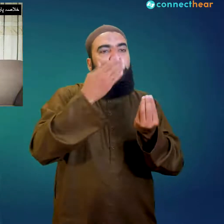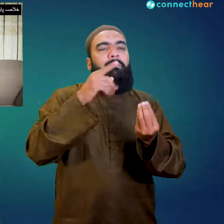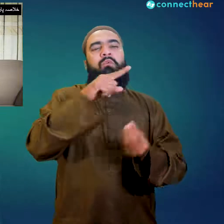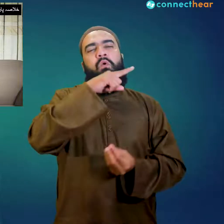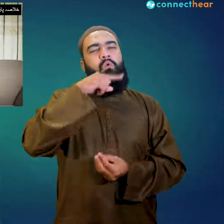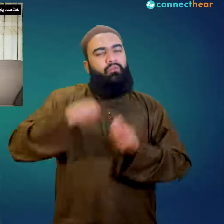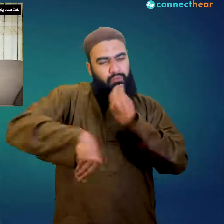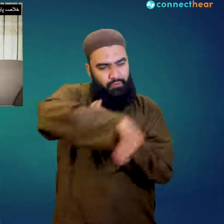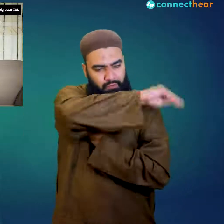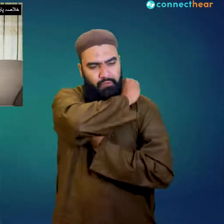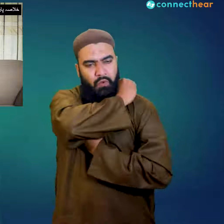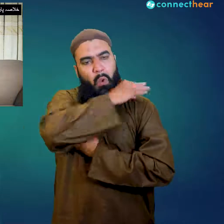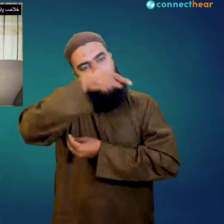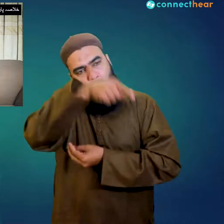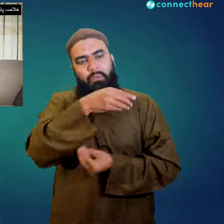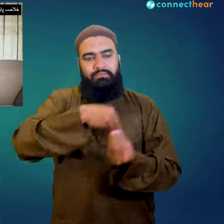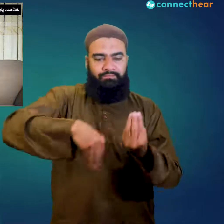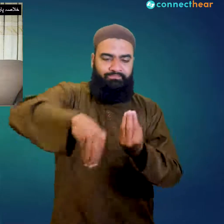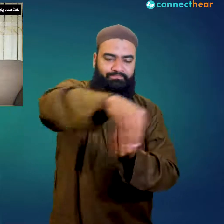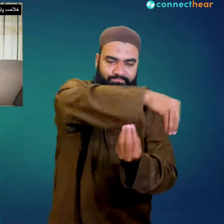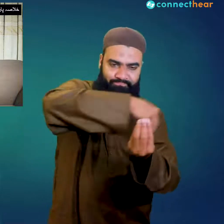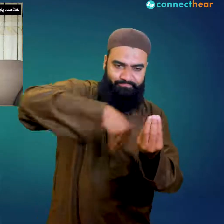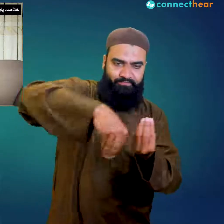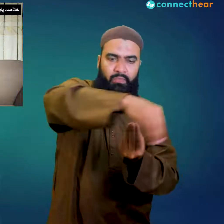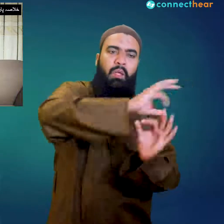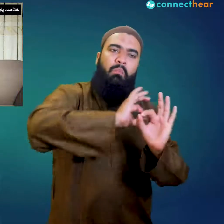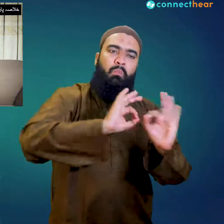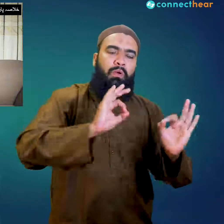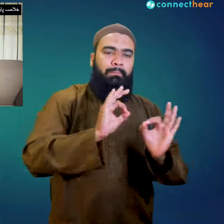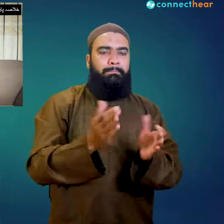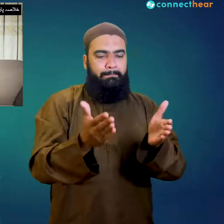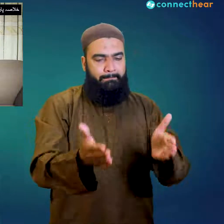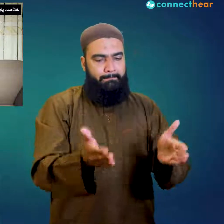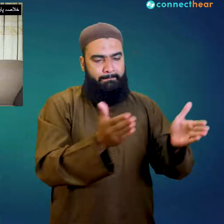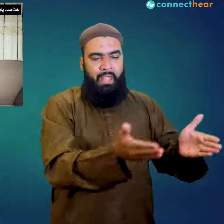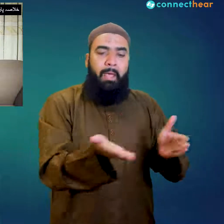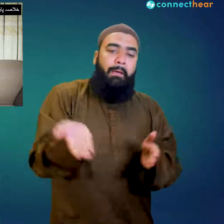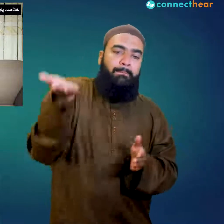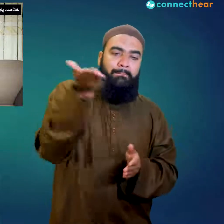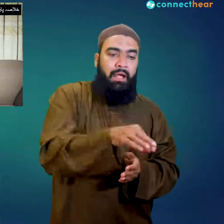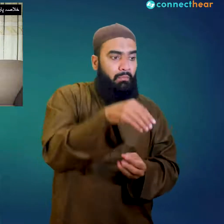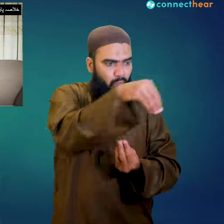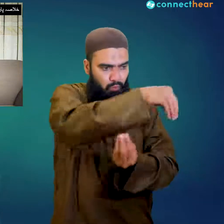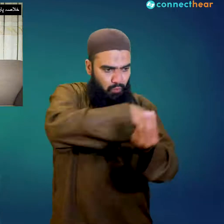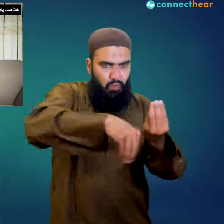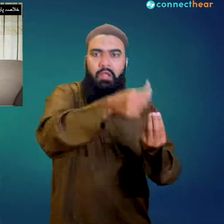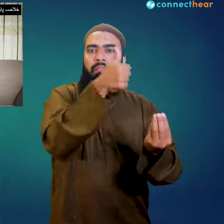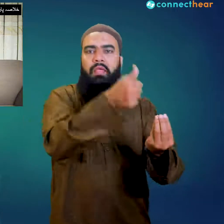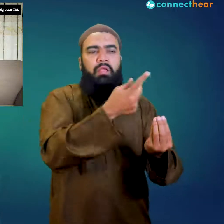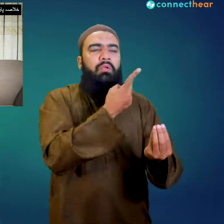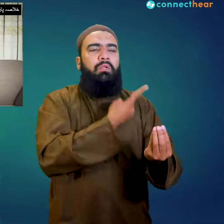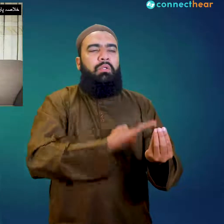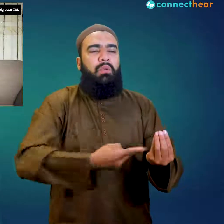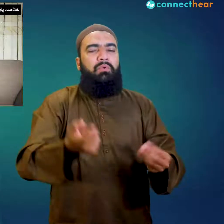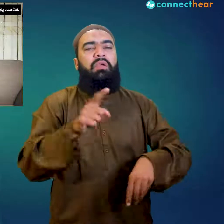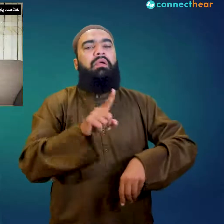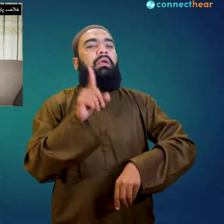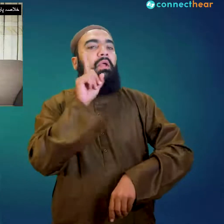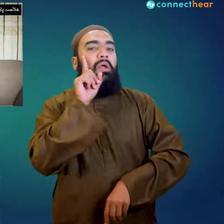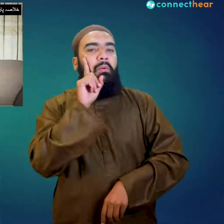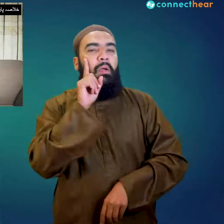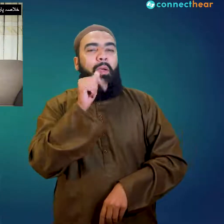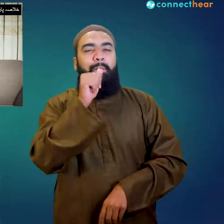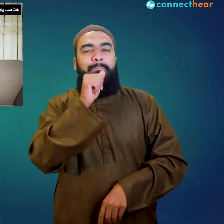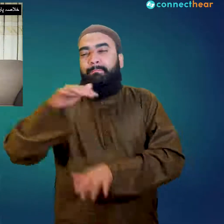رہی۔ پھر نوح علیہ السلام کے طوفان میں یہ تعمیر منہمد ہو گئی۔ اس کے بعد